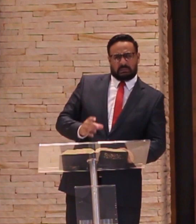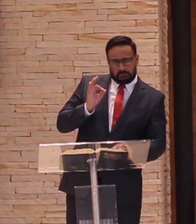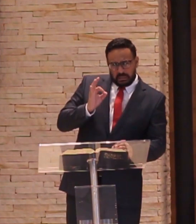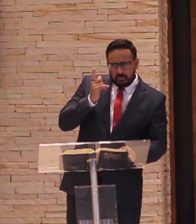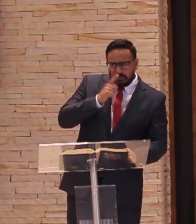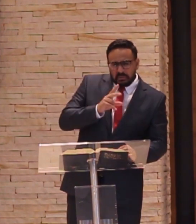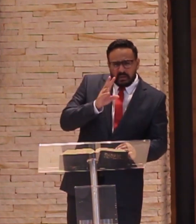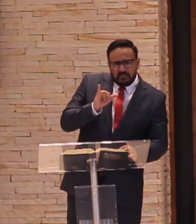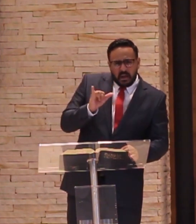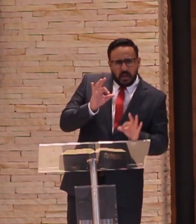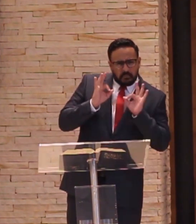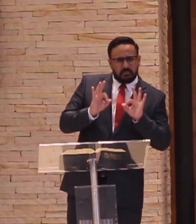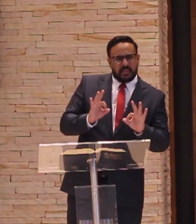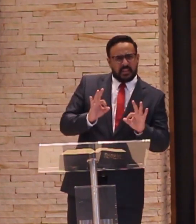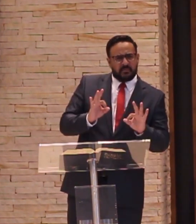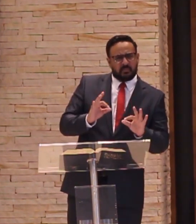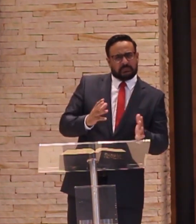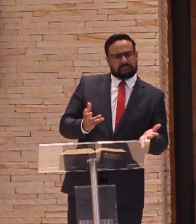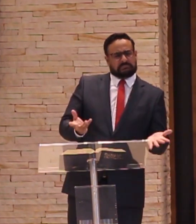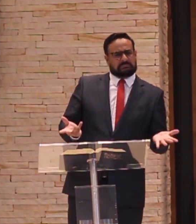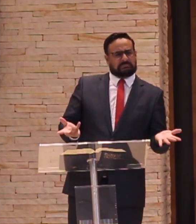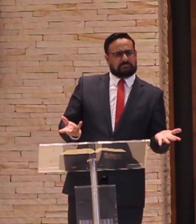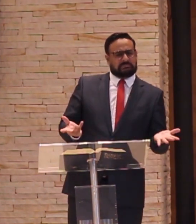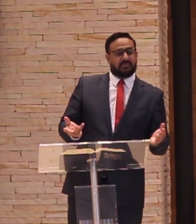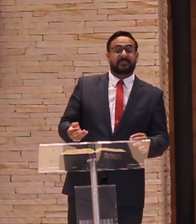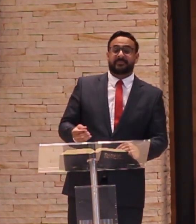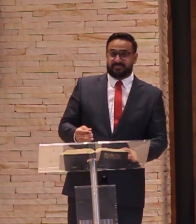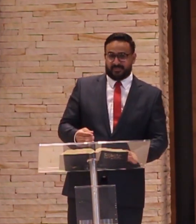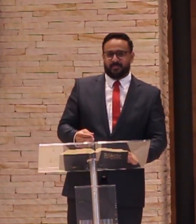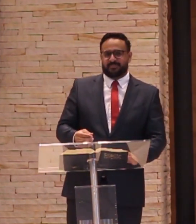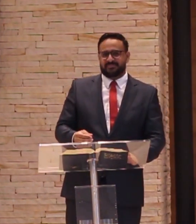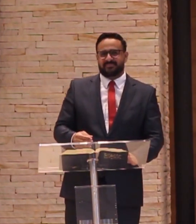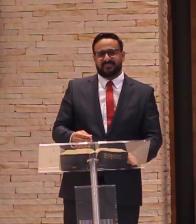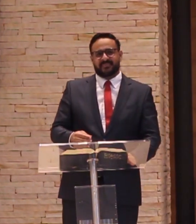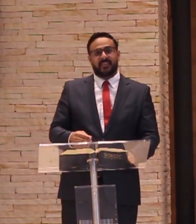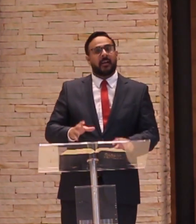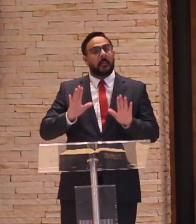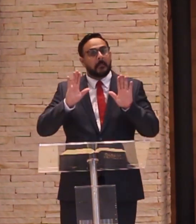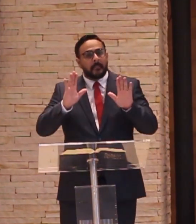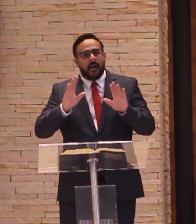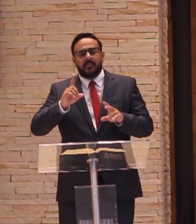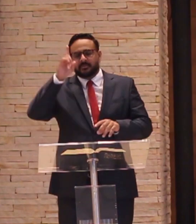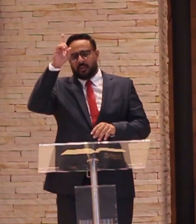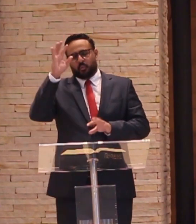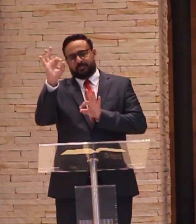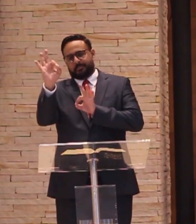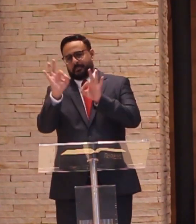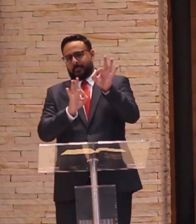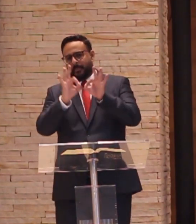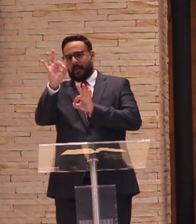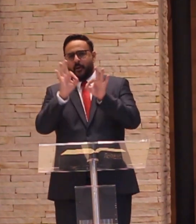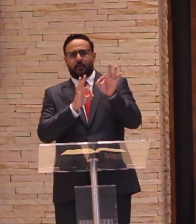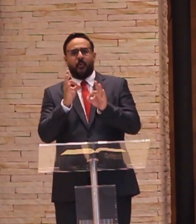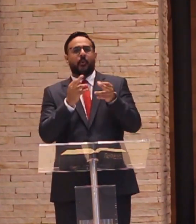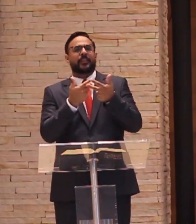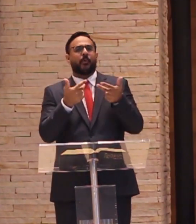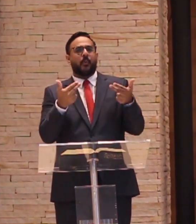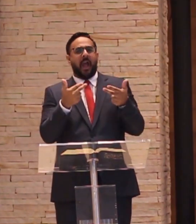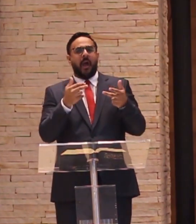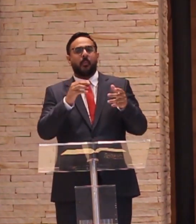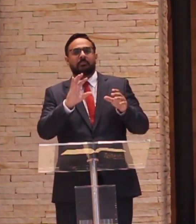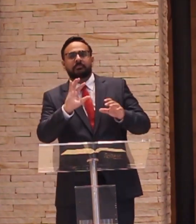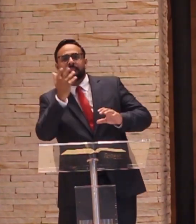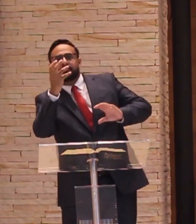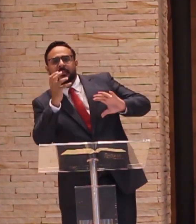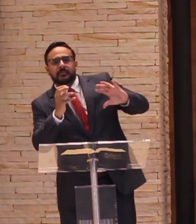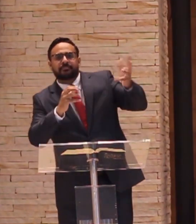com muita desconfiança. Duvidaram mesmo se ele seria ou não o libertador do povo de Israel. Mas